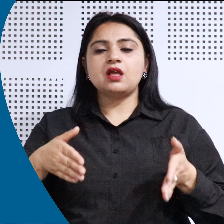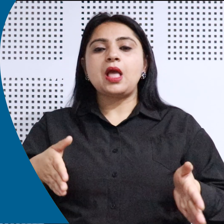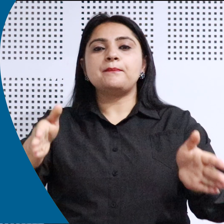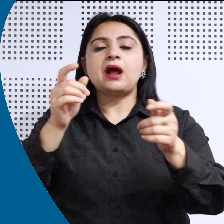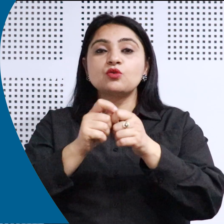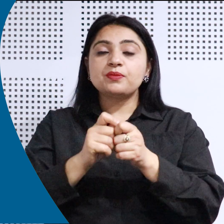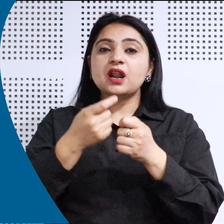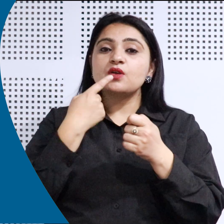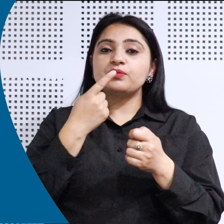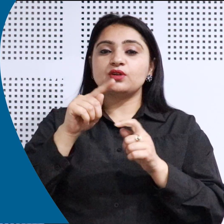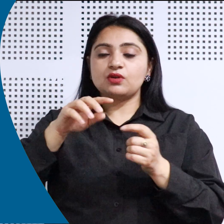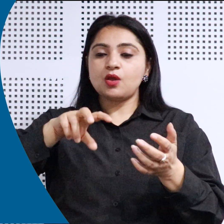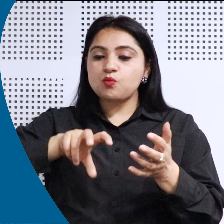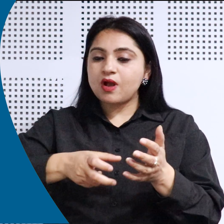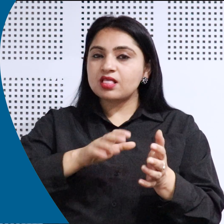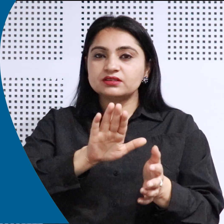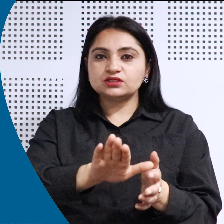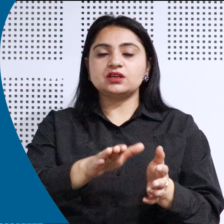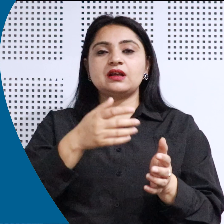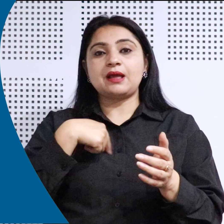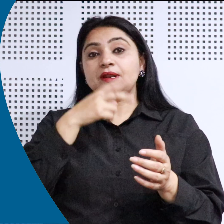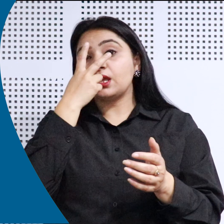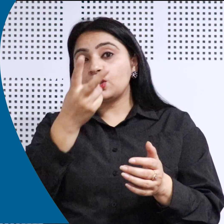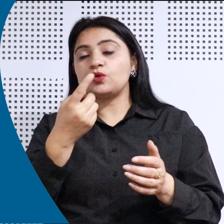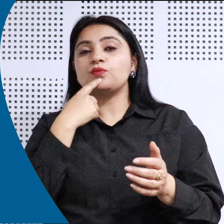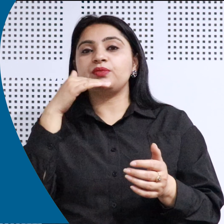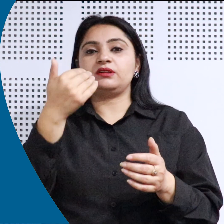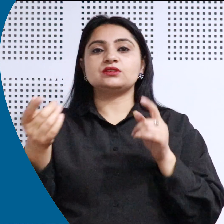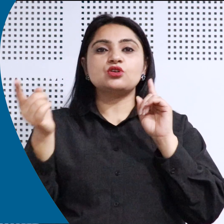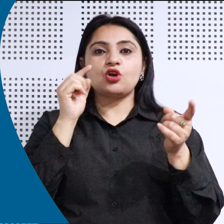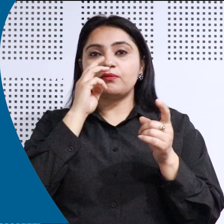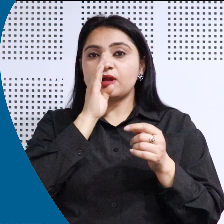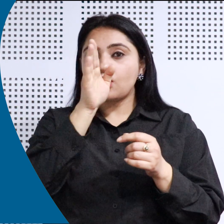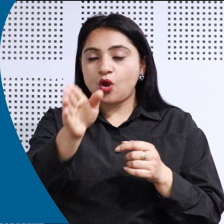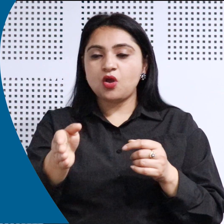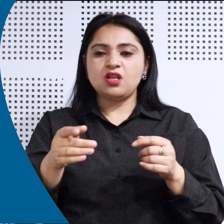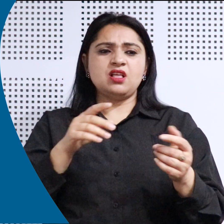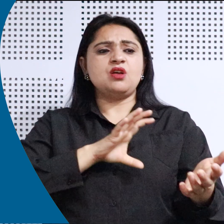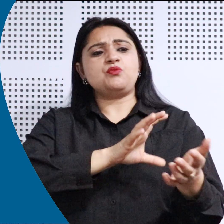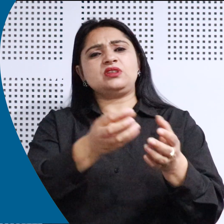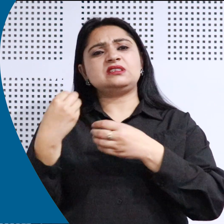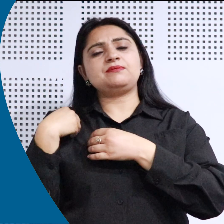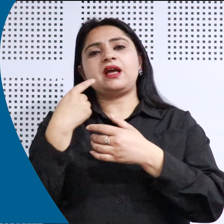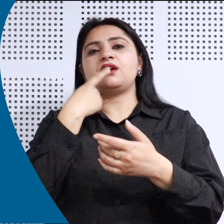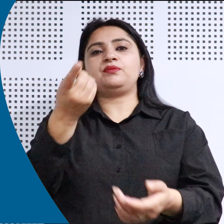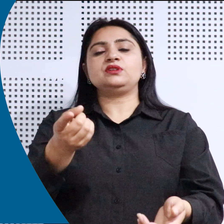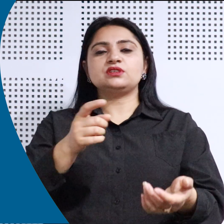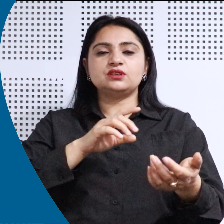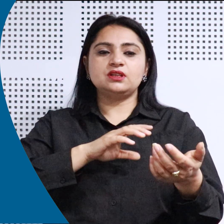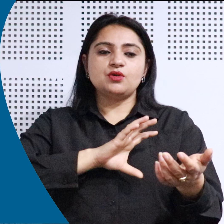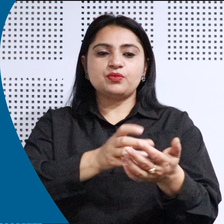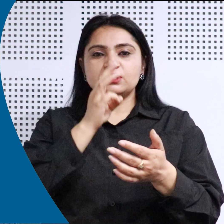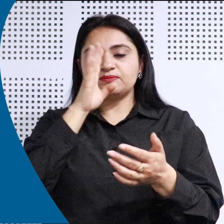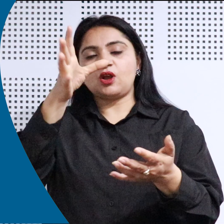पर्यो भनेपछि काहीँ खाल्डा खुल्ली अब छ, हामीले देख्यौँ भनेपछि अब नगरपालिकामा जाँदाखेरि प्रदेशको भन्न जाँदा केन्द्रको हो त्यस्तो